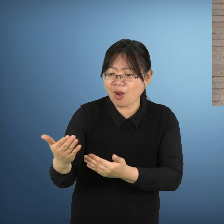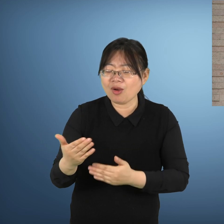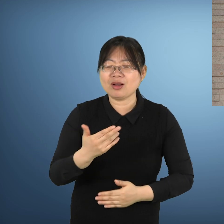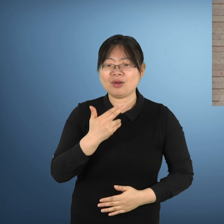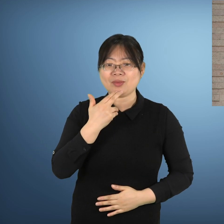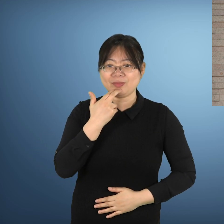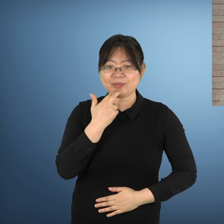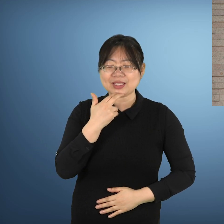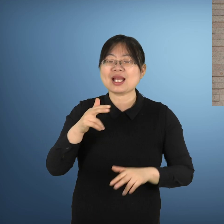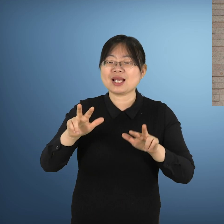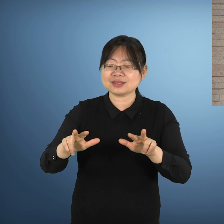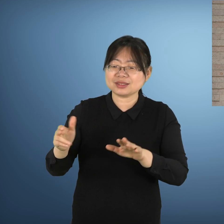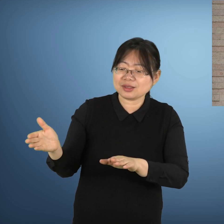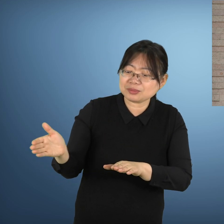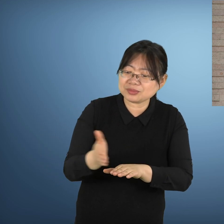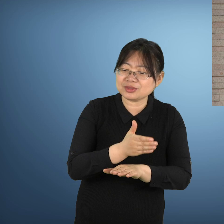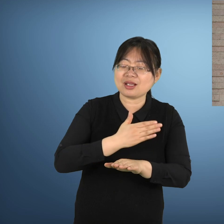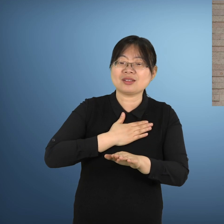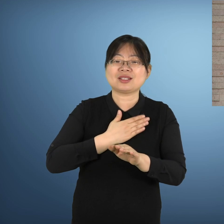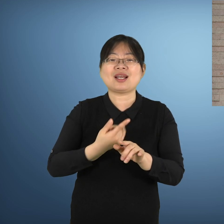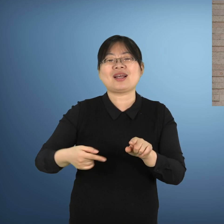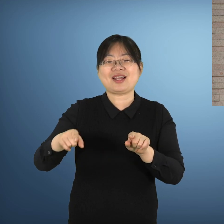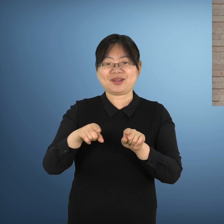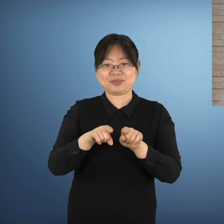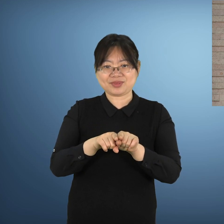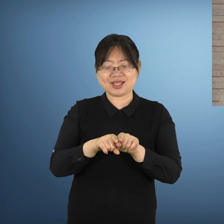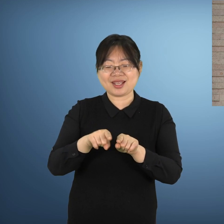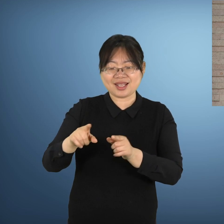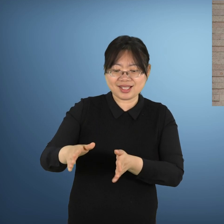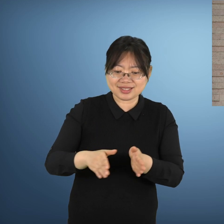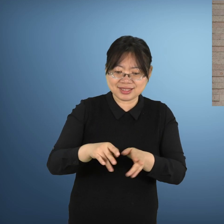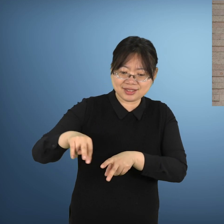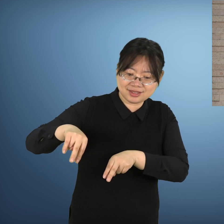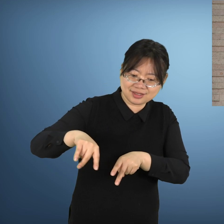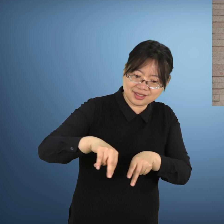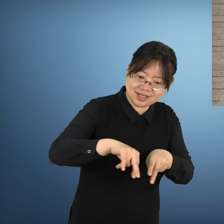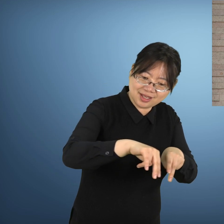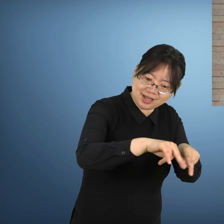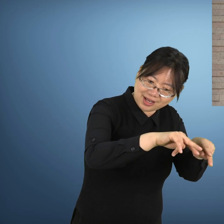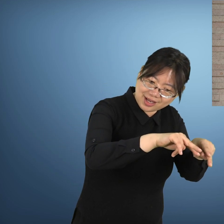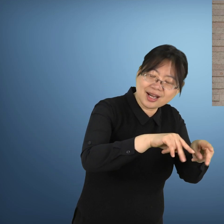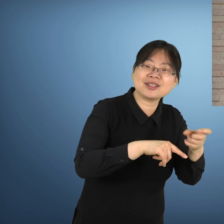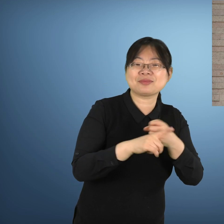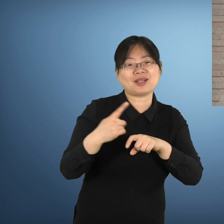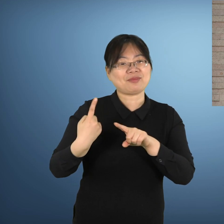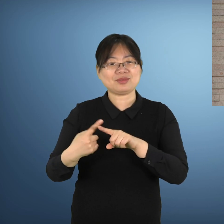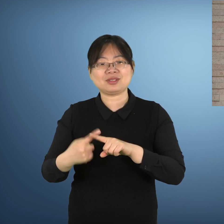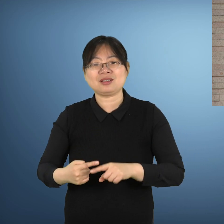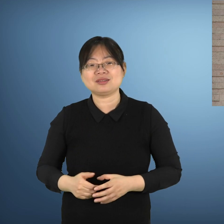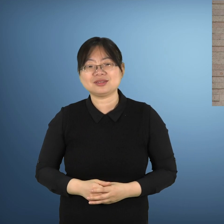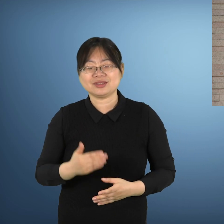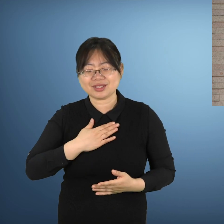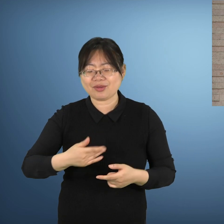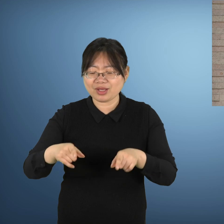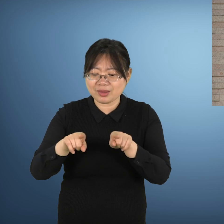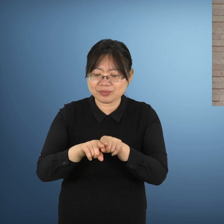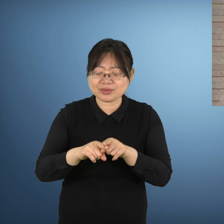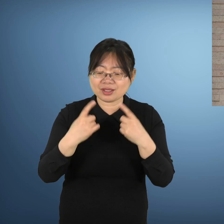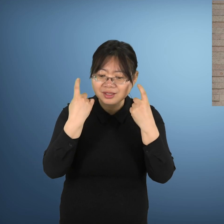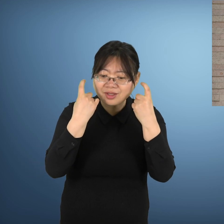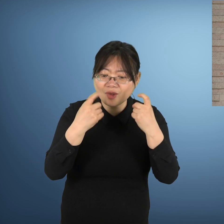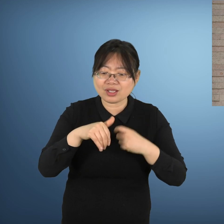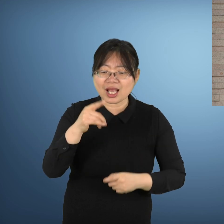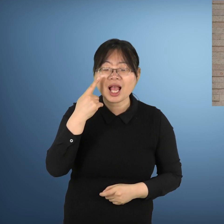않는다. 이제 나와 함께 이 길을 걷자 그 뜻이에요. 나와 함께